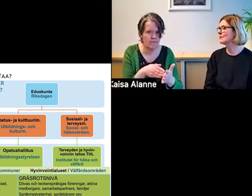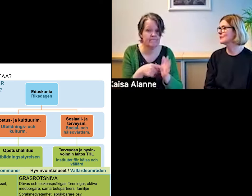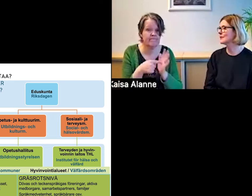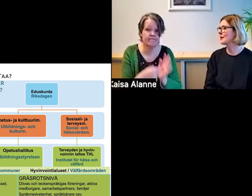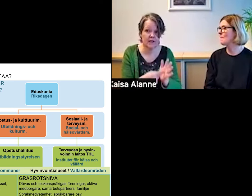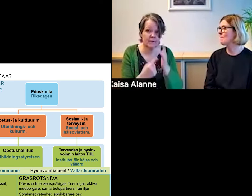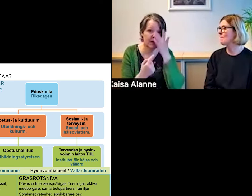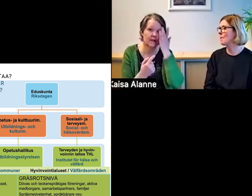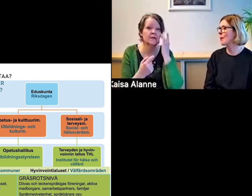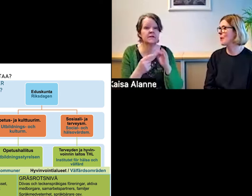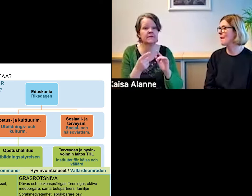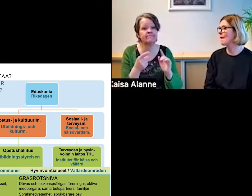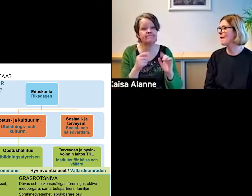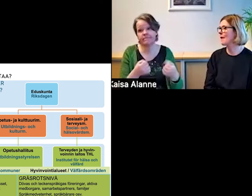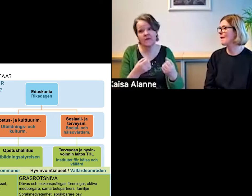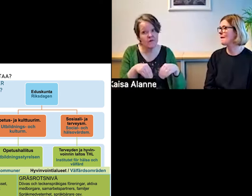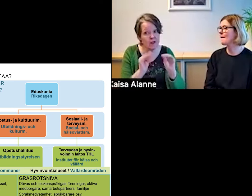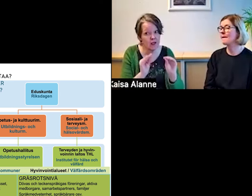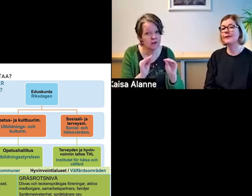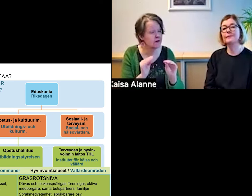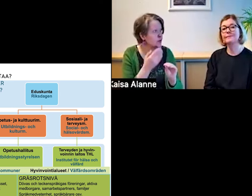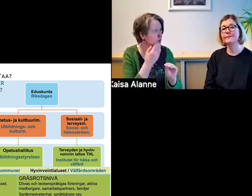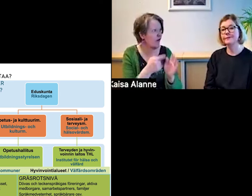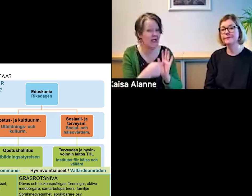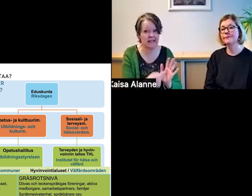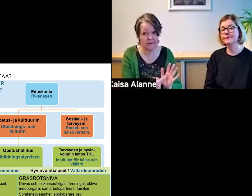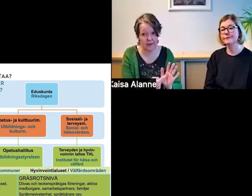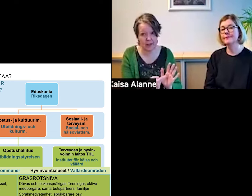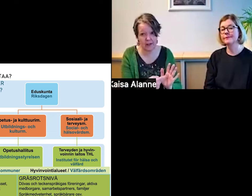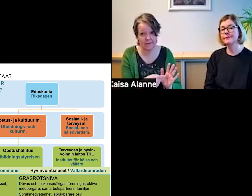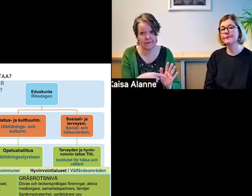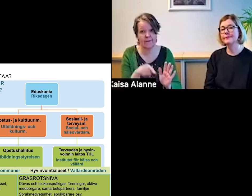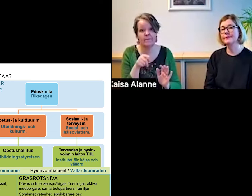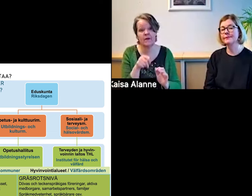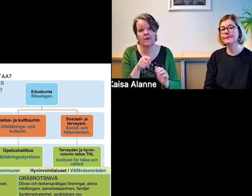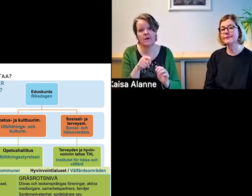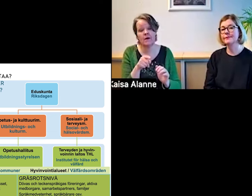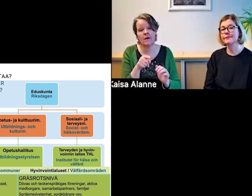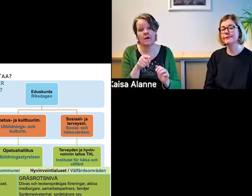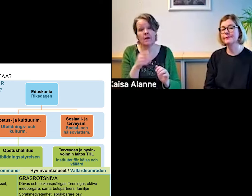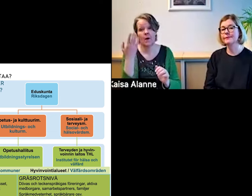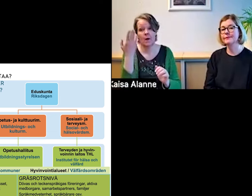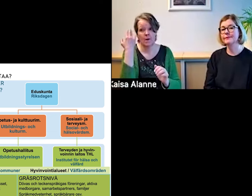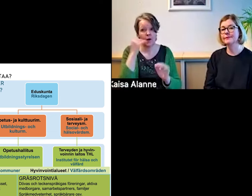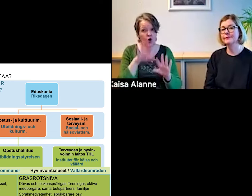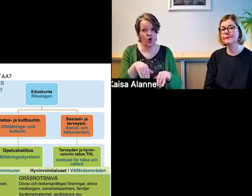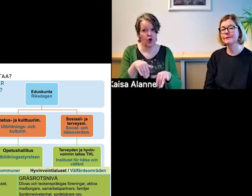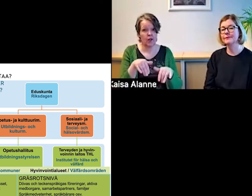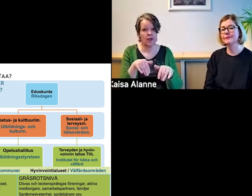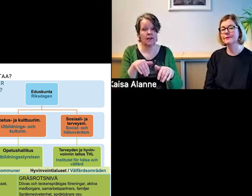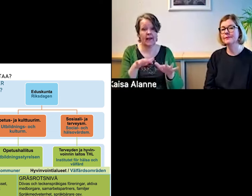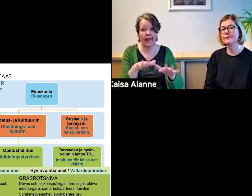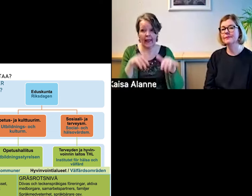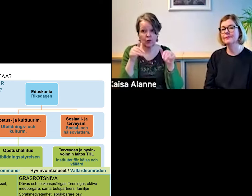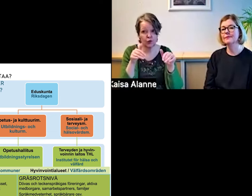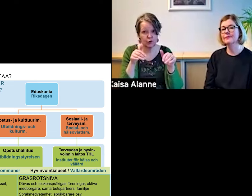sujumisesta siellä, ja mitä ovat ne esteet, niin minulle muodostuu sitä kautta käsitys. Ja esimerkiksi varhaiskasvatuksen puolelta aika hyvä